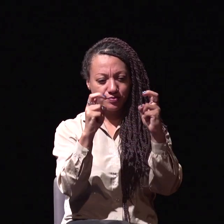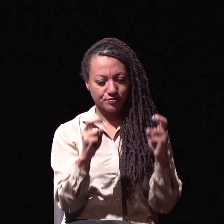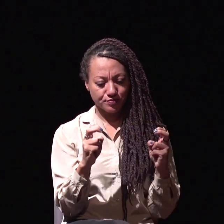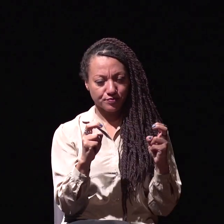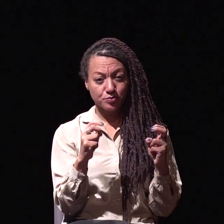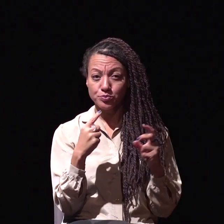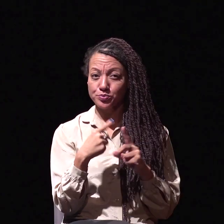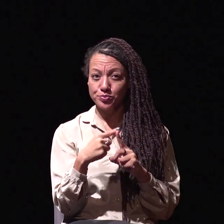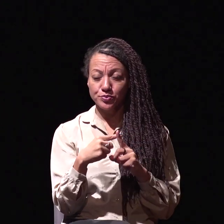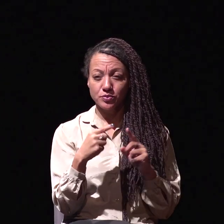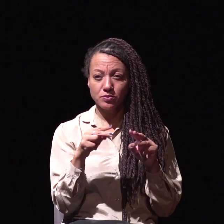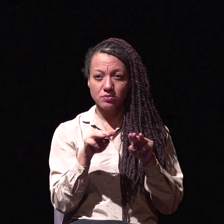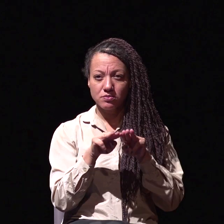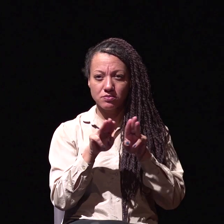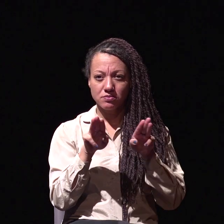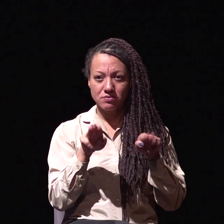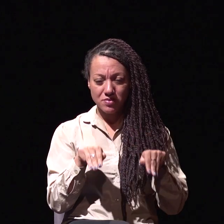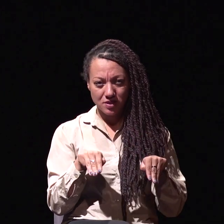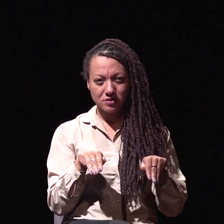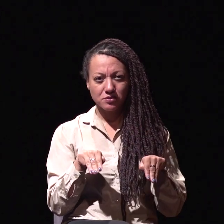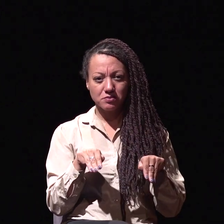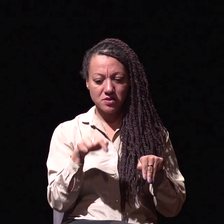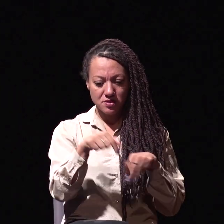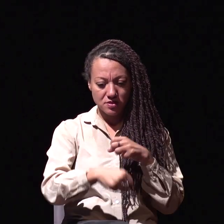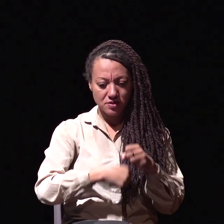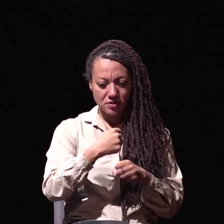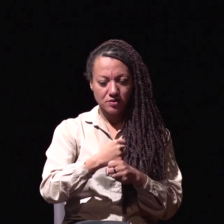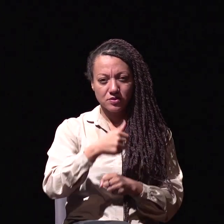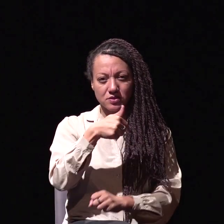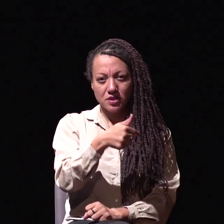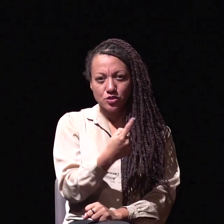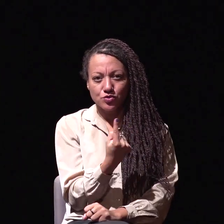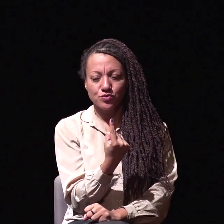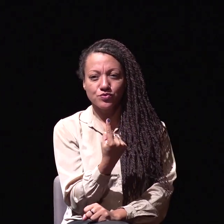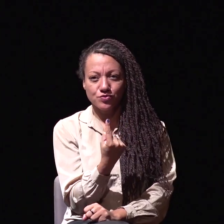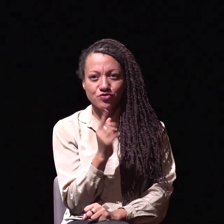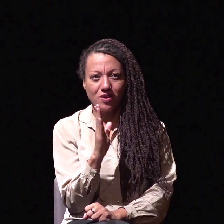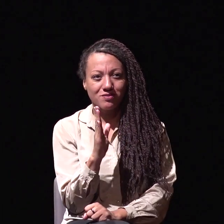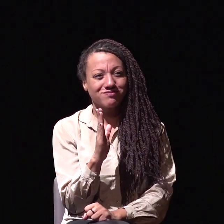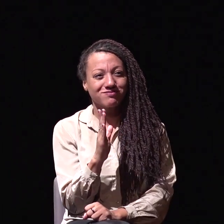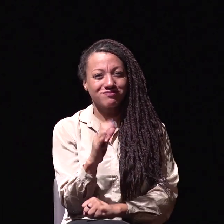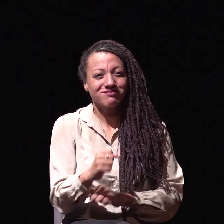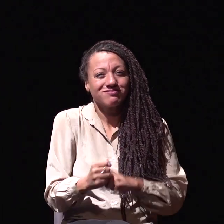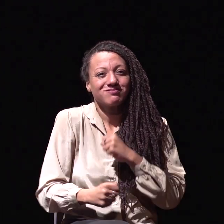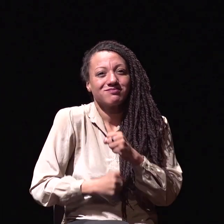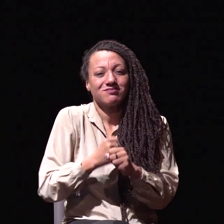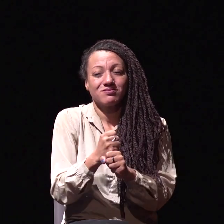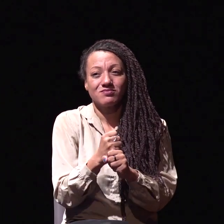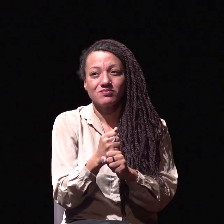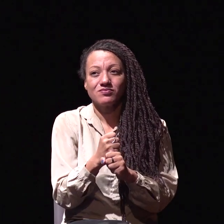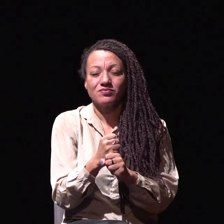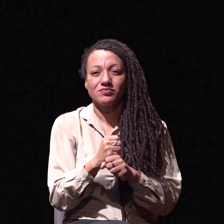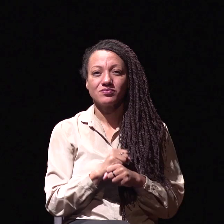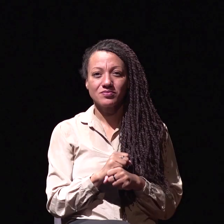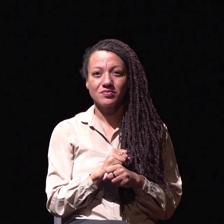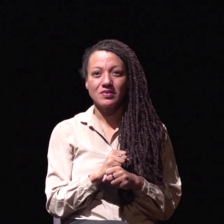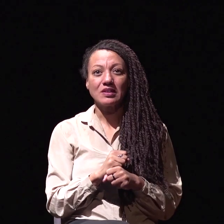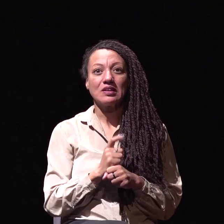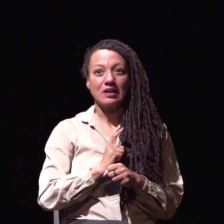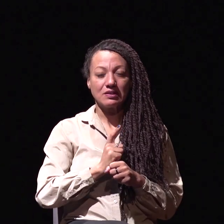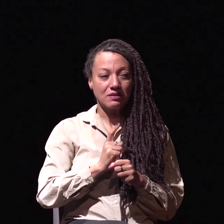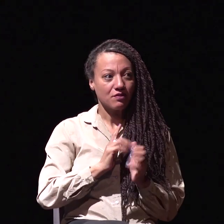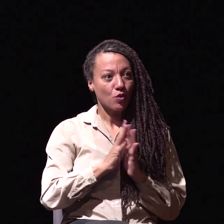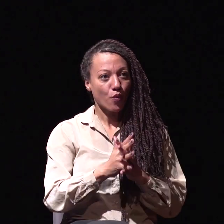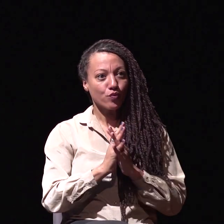museu, de fato, o MASP, está completando esse ano 71 anos, né? Esse detalhe gerou uma